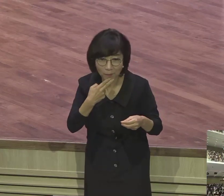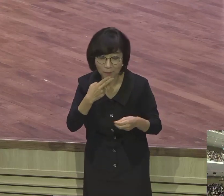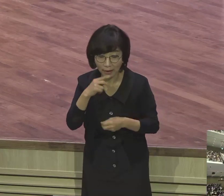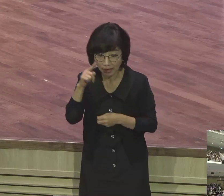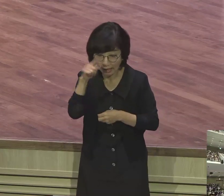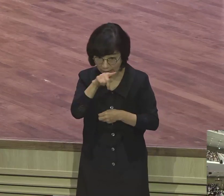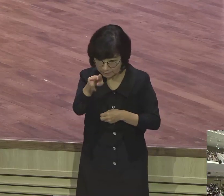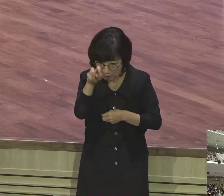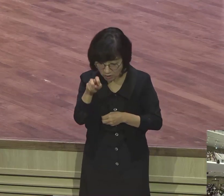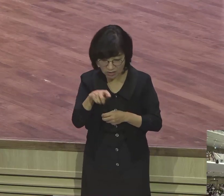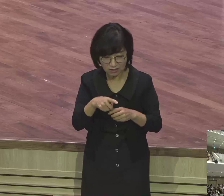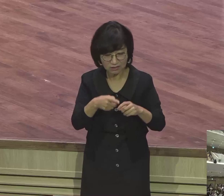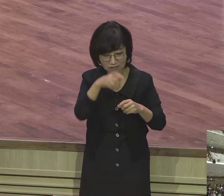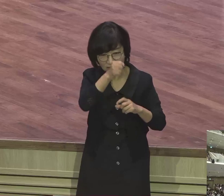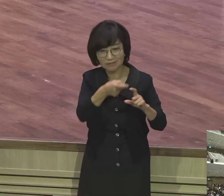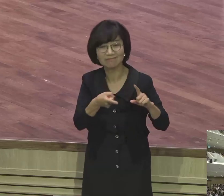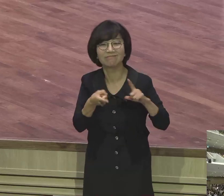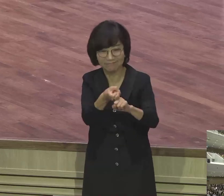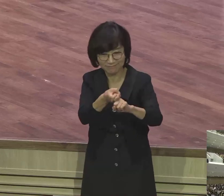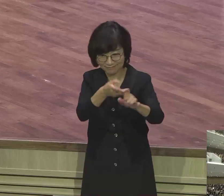선에 속하라.